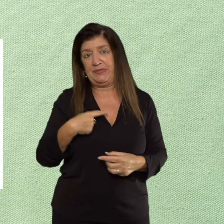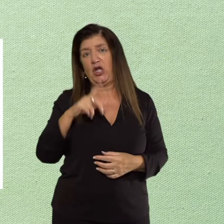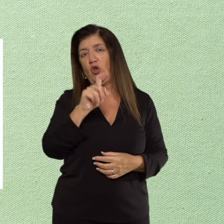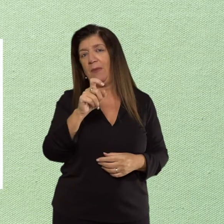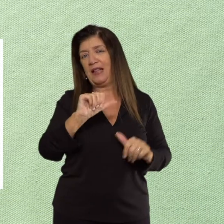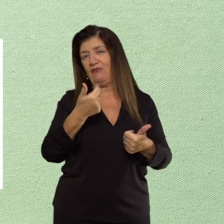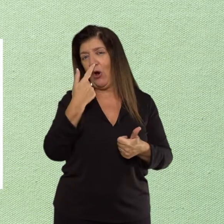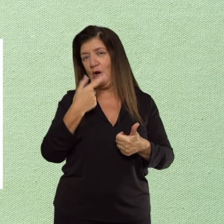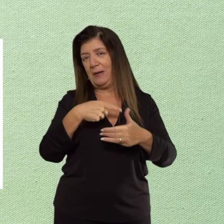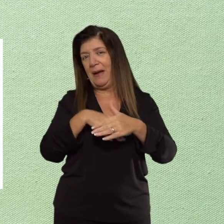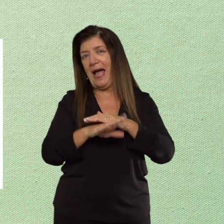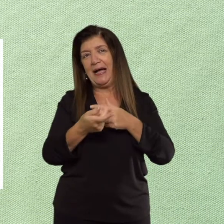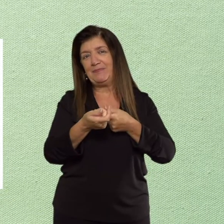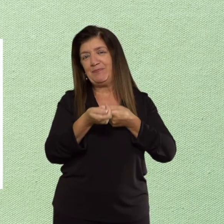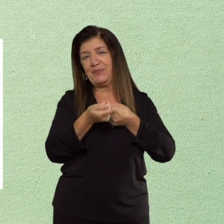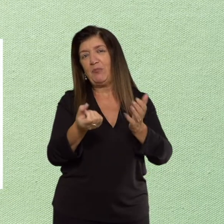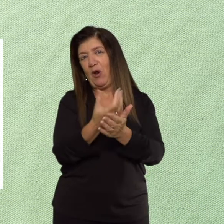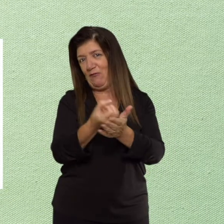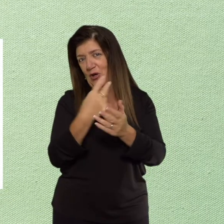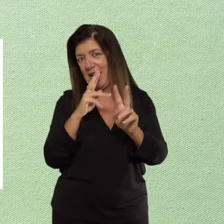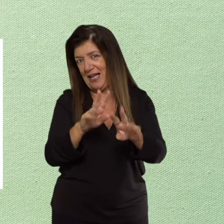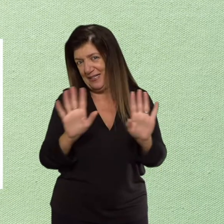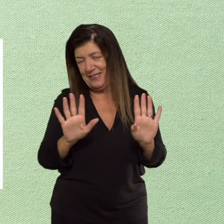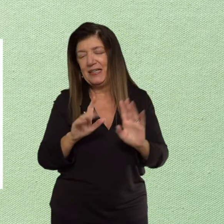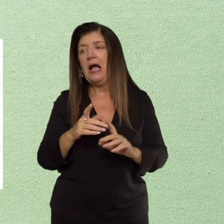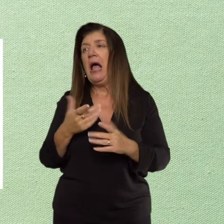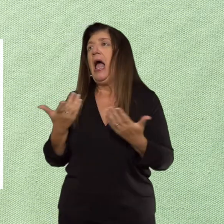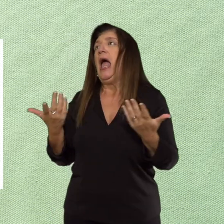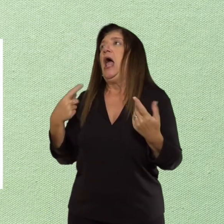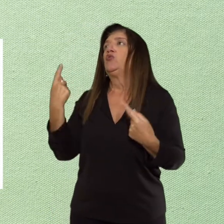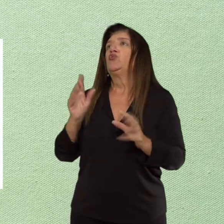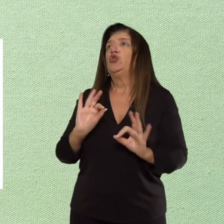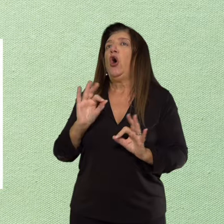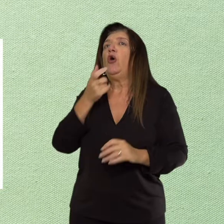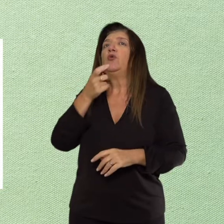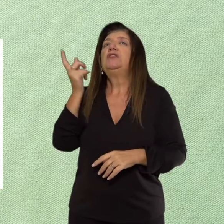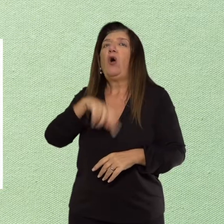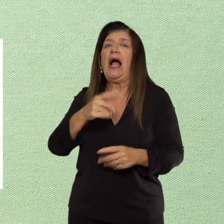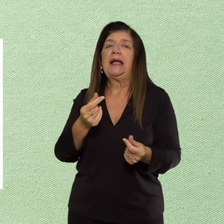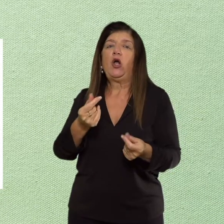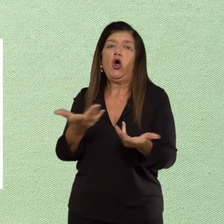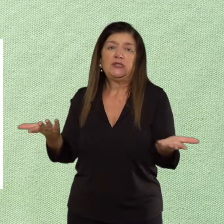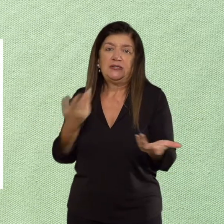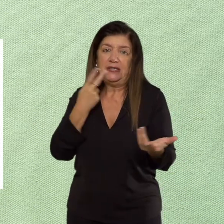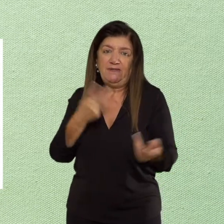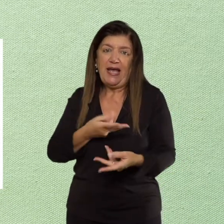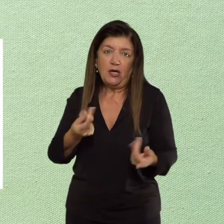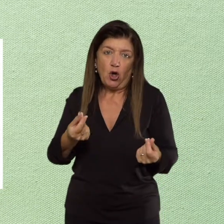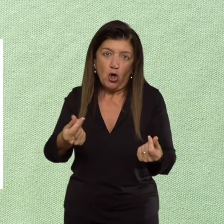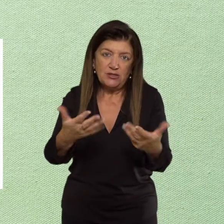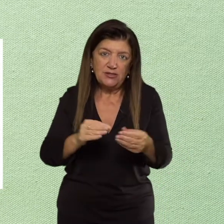in tutte, anche per una questione di costi. Certo. All'inizio lo mettevamo su un incrocio